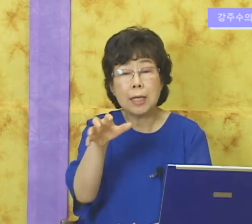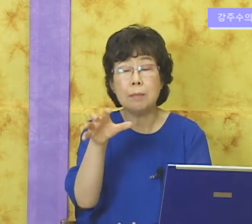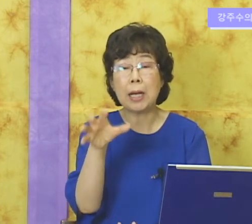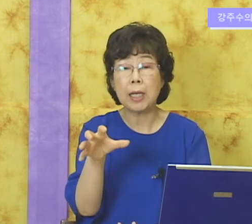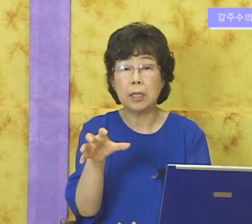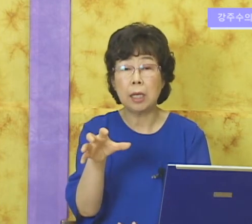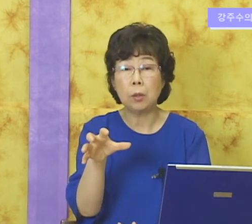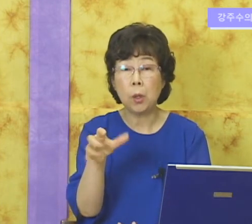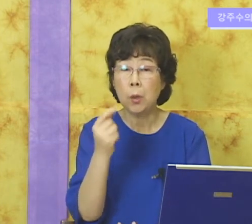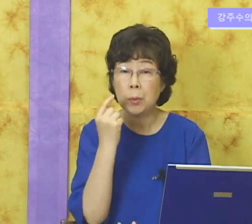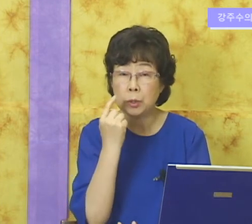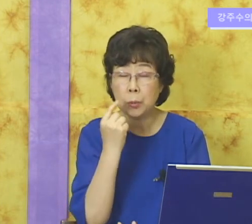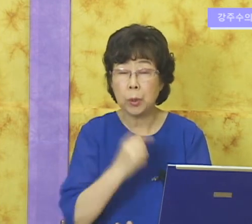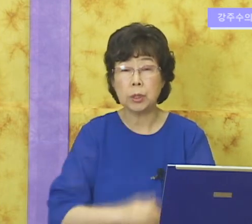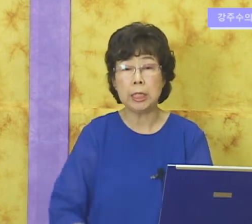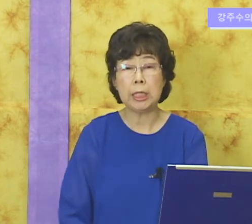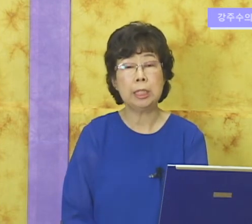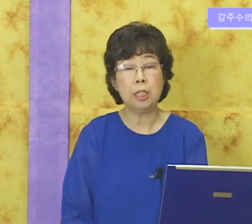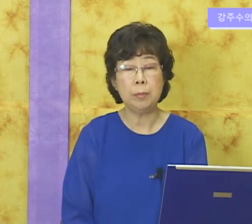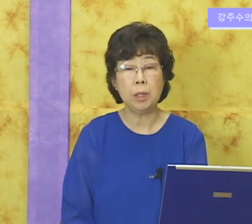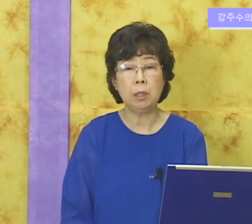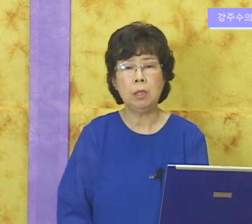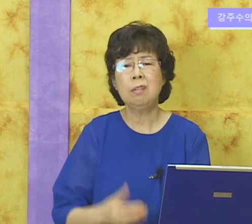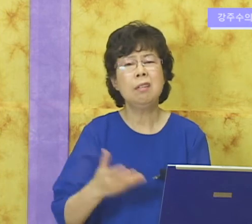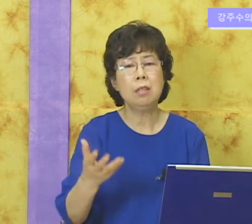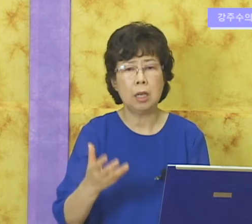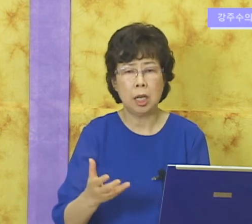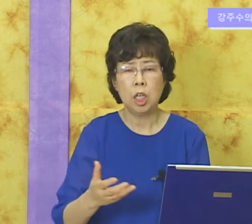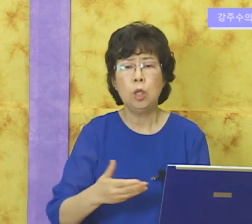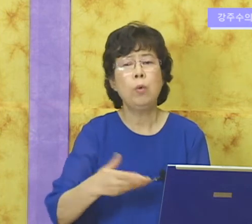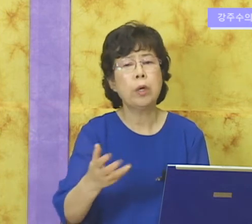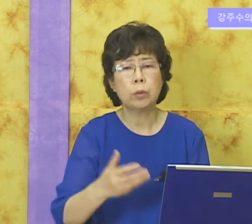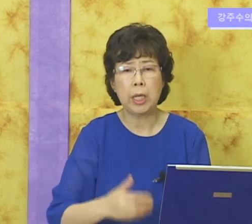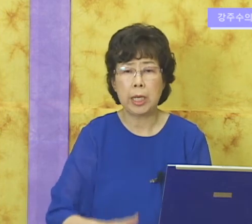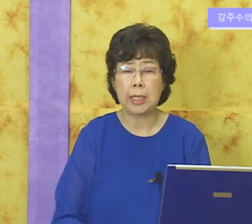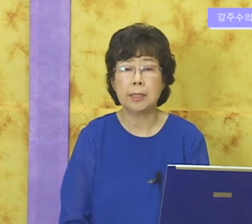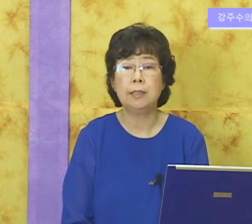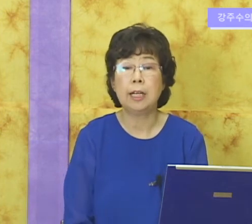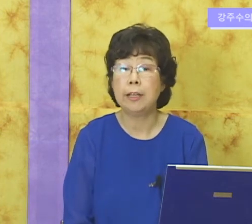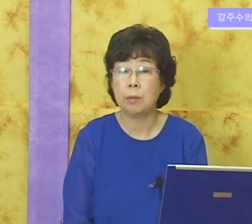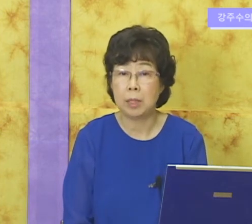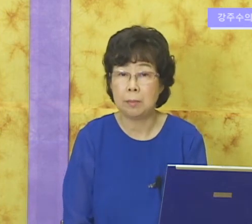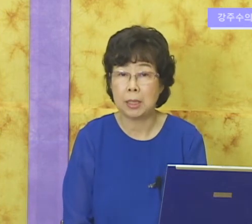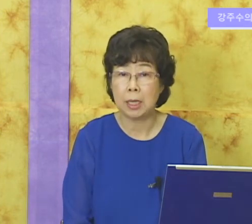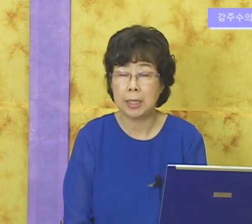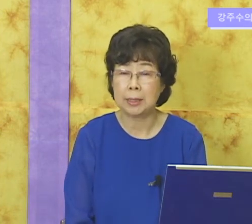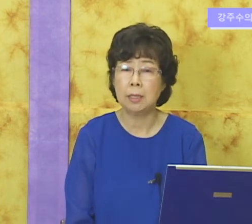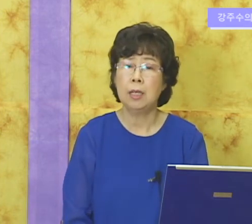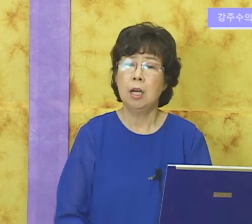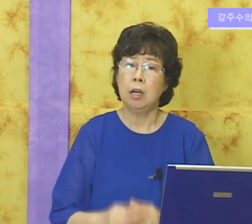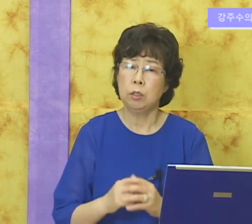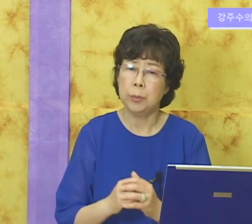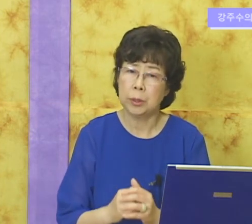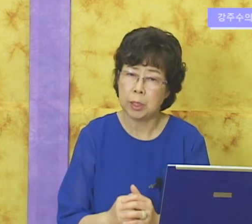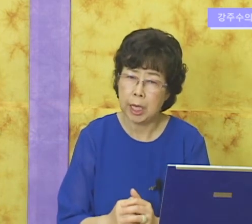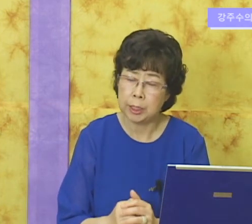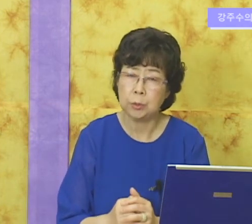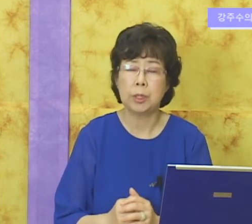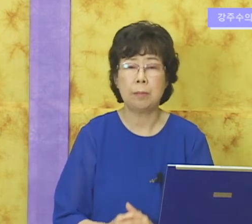동작을 맞게 하더라도 얼굴 표정이 틀리면 틀리게 왜곡되게 전달되어 버립니다. 그래서 얼굴 표정 아주